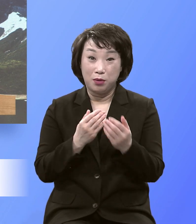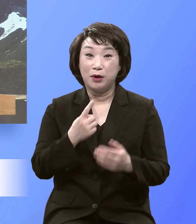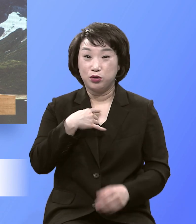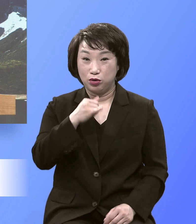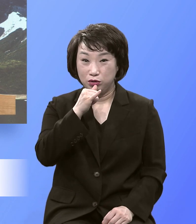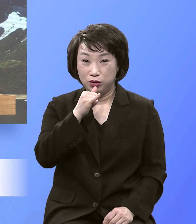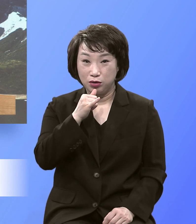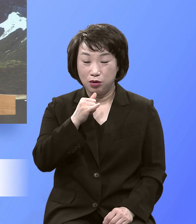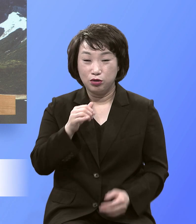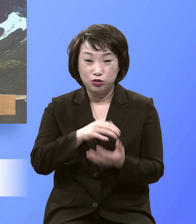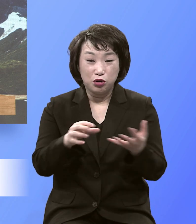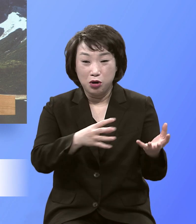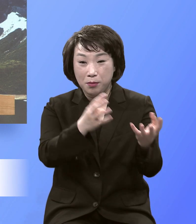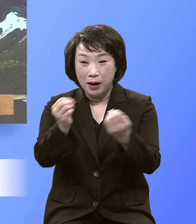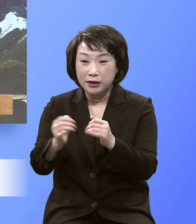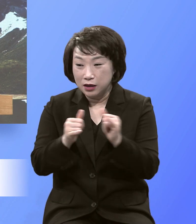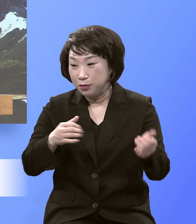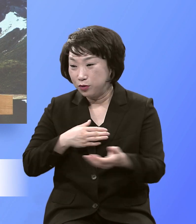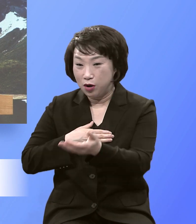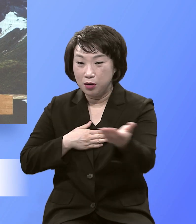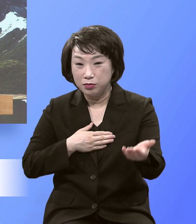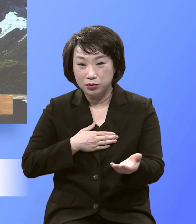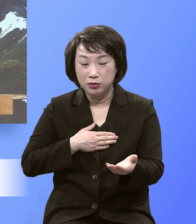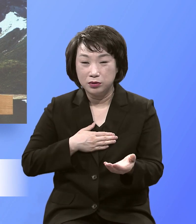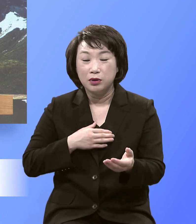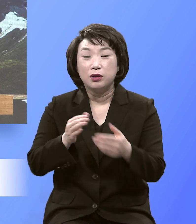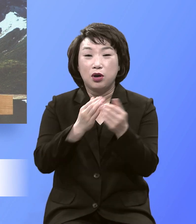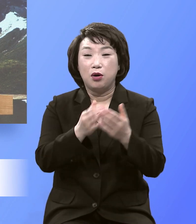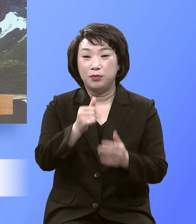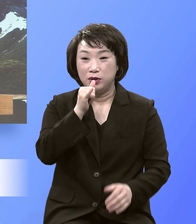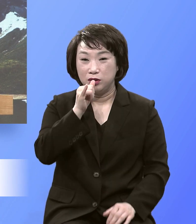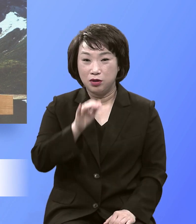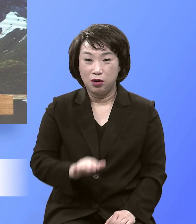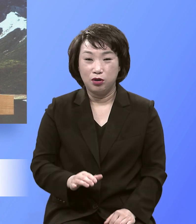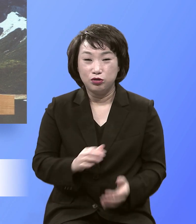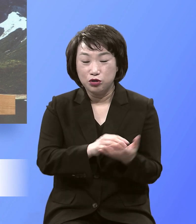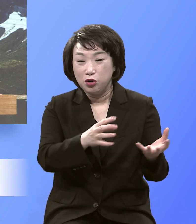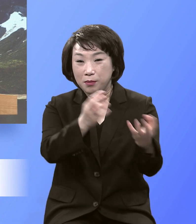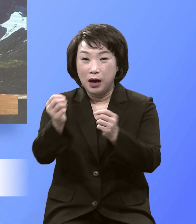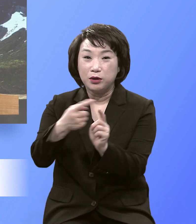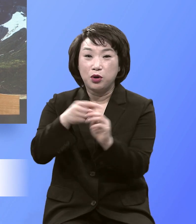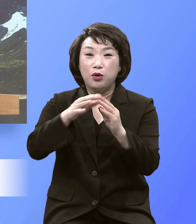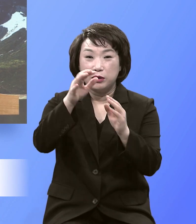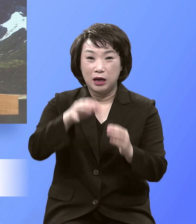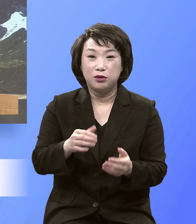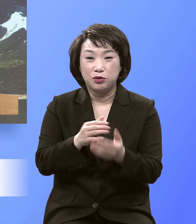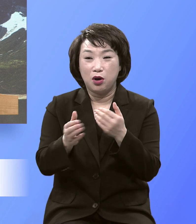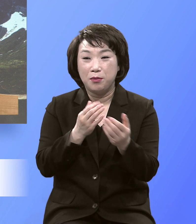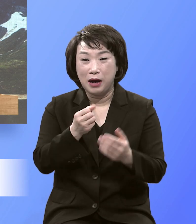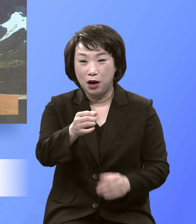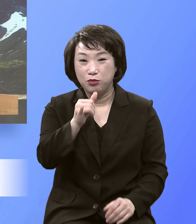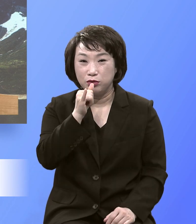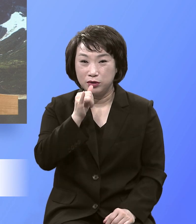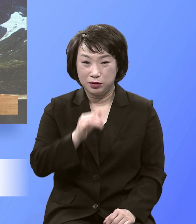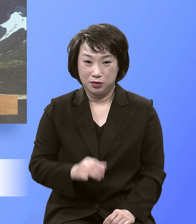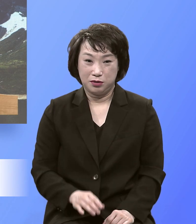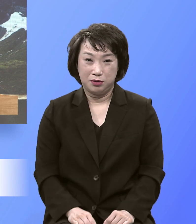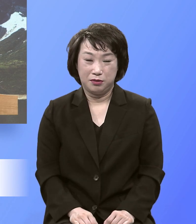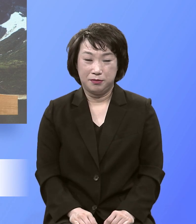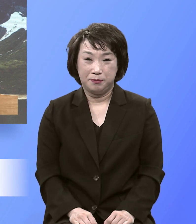경험했고 수많은 사람들 통해서 경험했고 많은 교회를 통해 경험했다 그 말입니다.